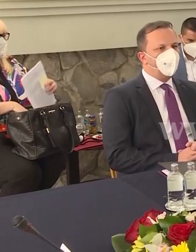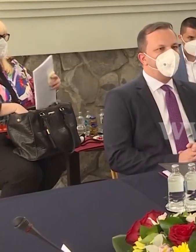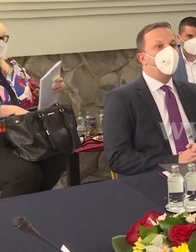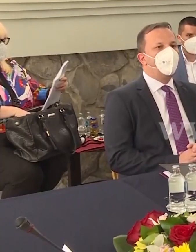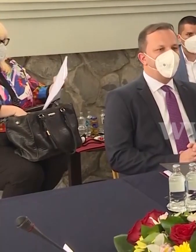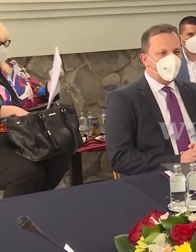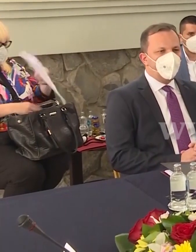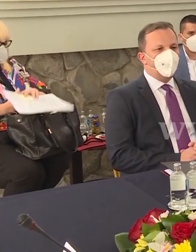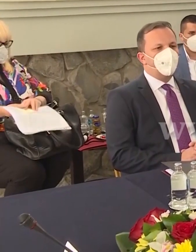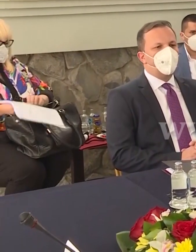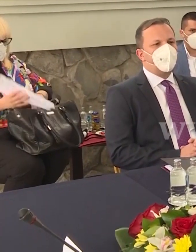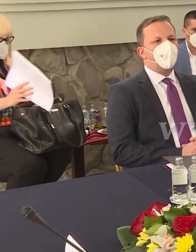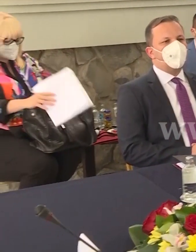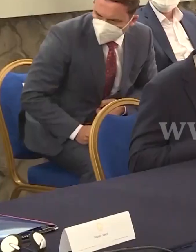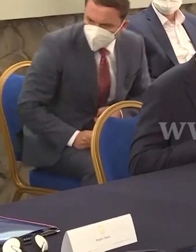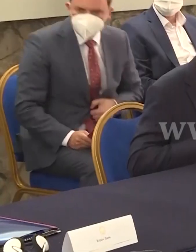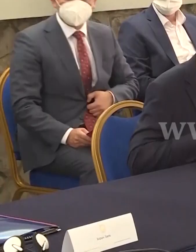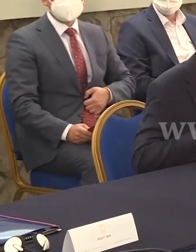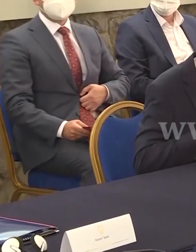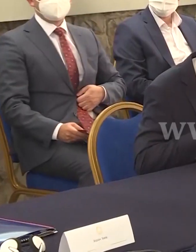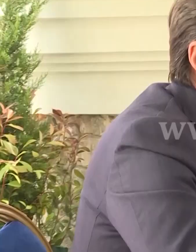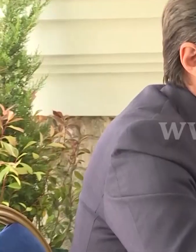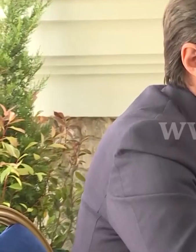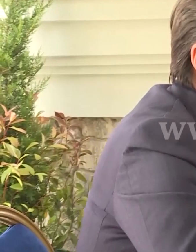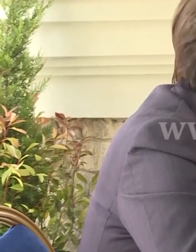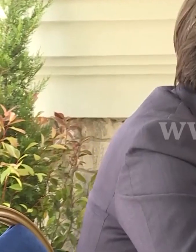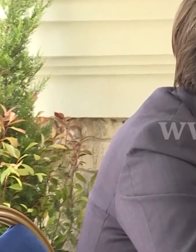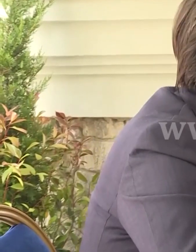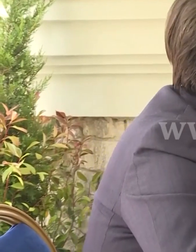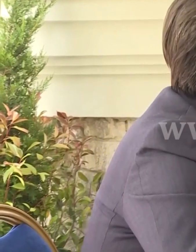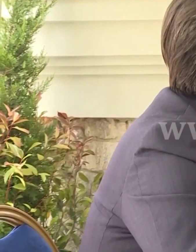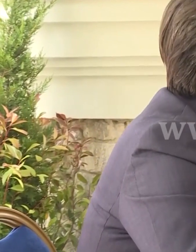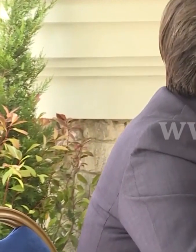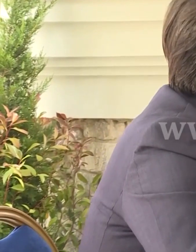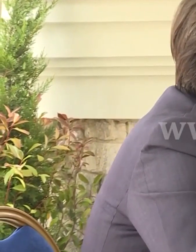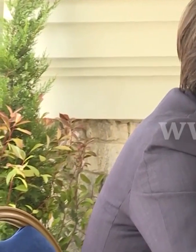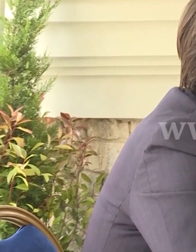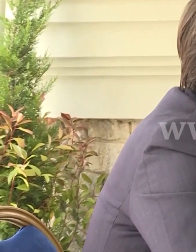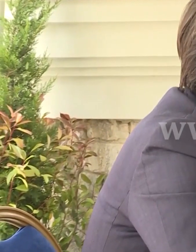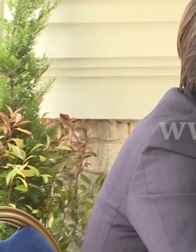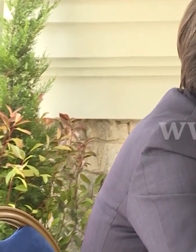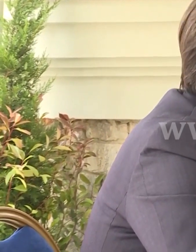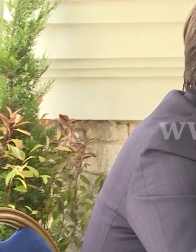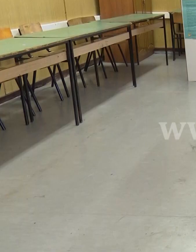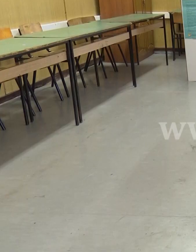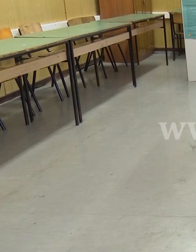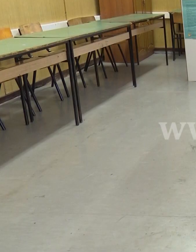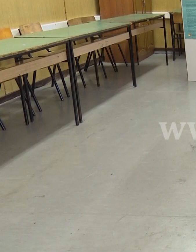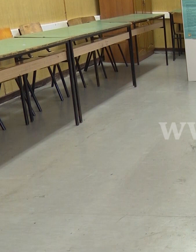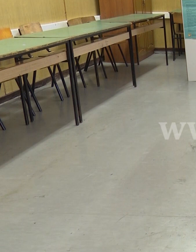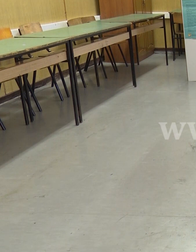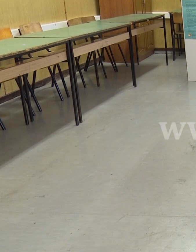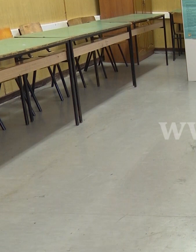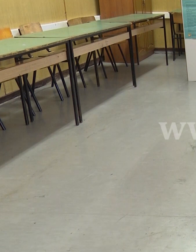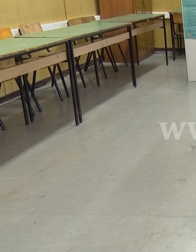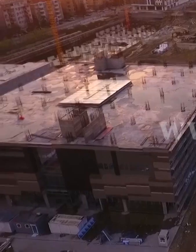me datën 5 apo 8 korrik, presidenti është i gatshëm të shpallë gjendjet e arzakonshme më të shkurtër me të vetmin qëllim mbajtjen e zgjedhjeve.